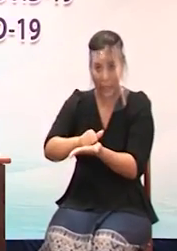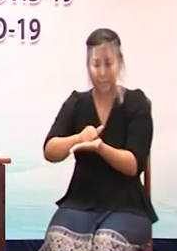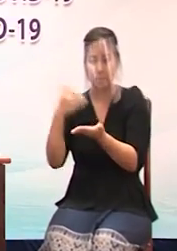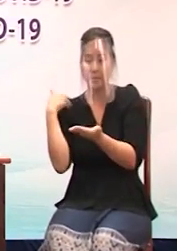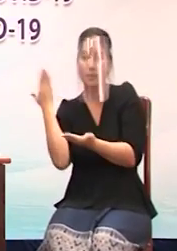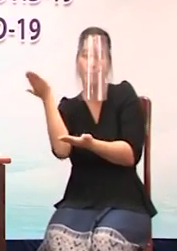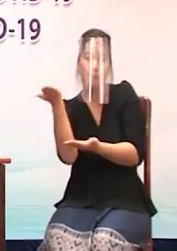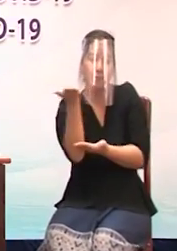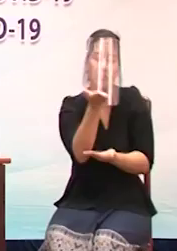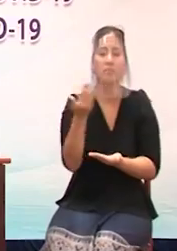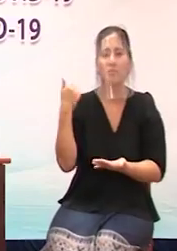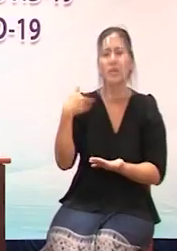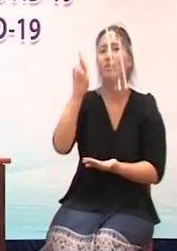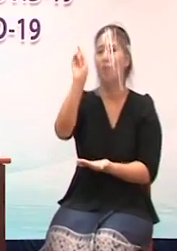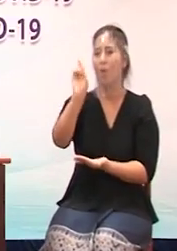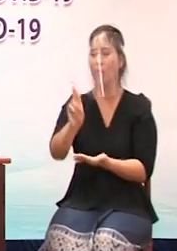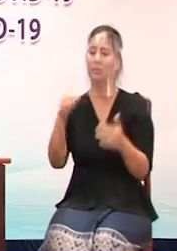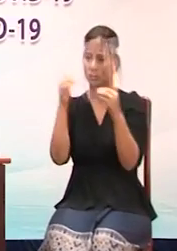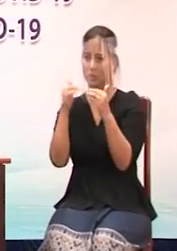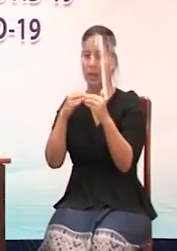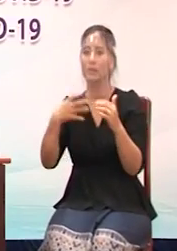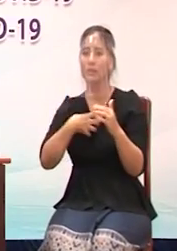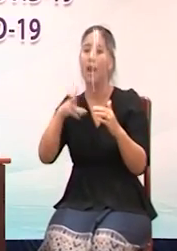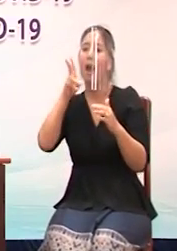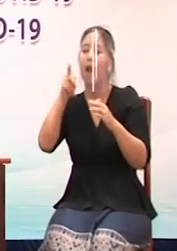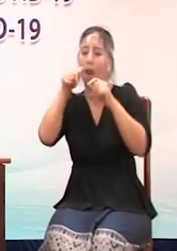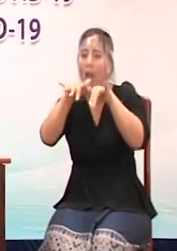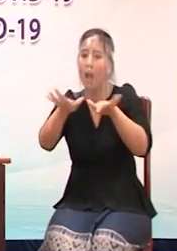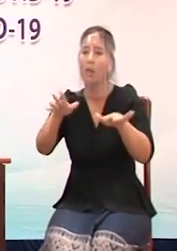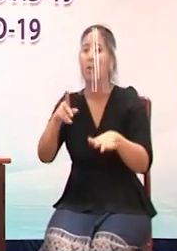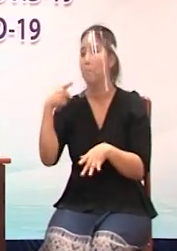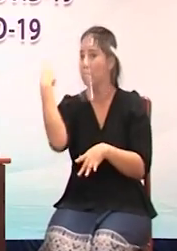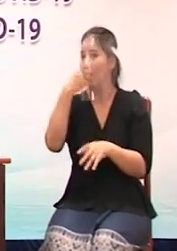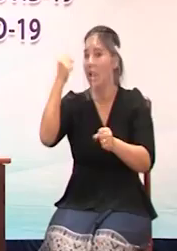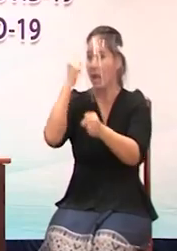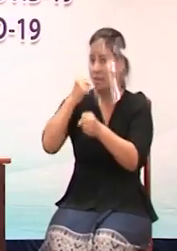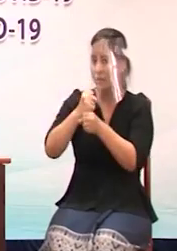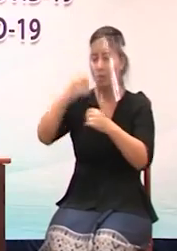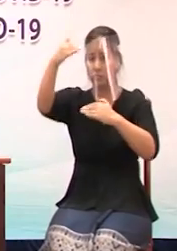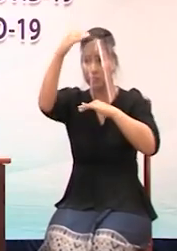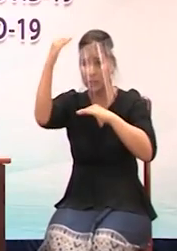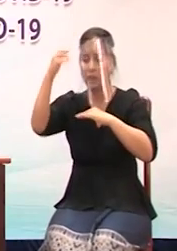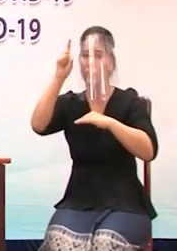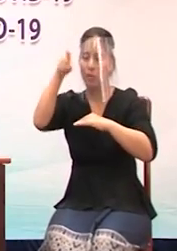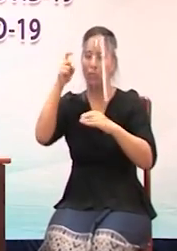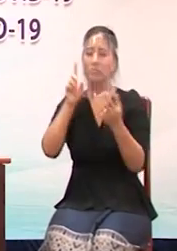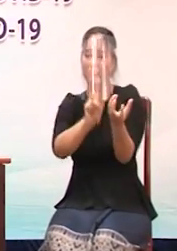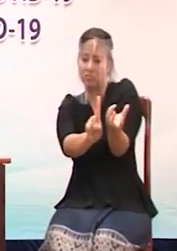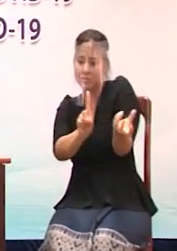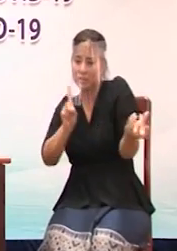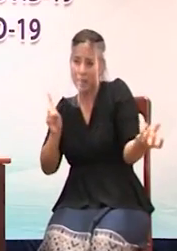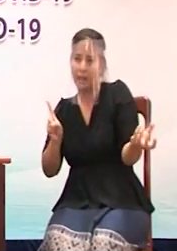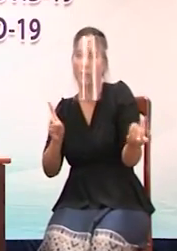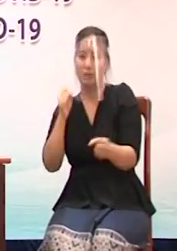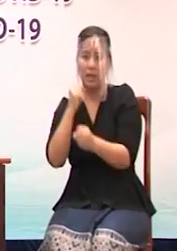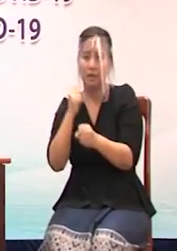างๆก็ยังมีความเสี่ยงเนาะฉะนั้นเราอยากแก้ให้ทั้งผู้ที่ประกอบการนั่นให้แง่พนักง